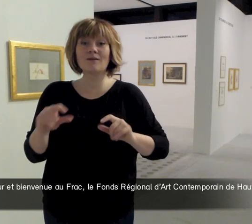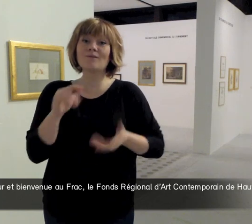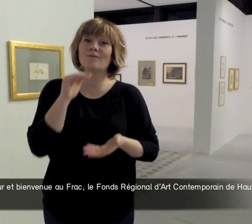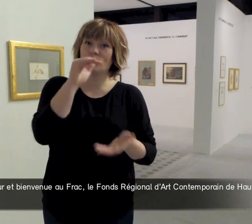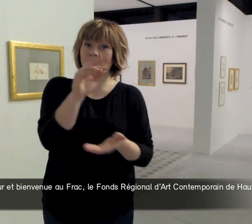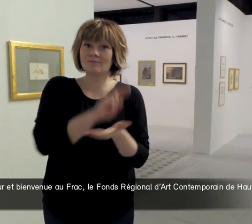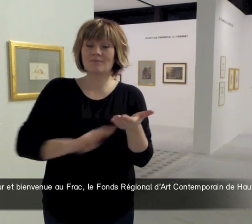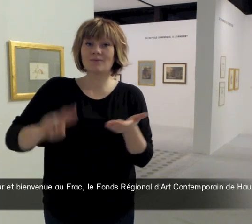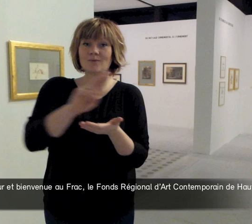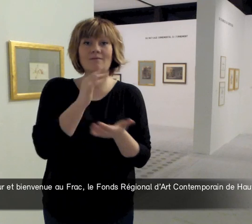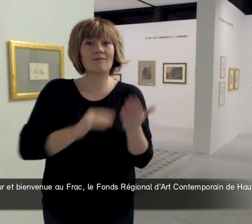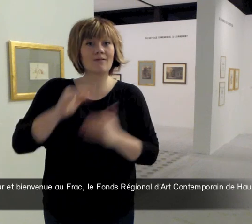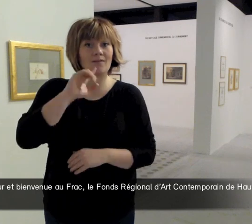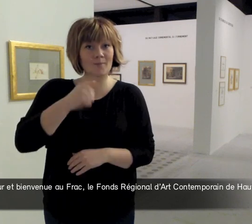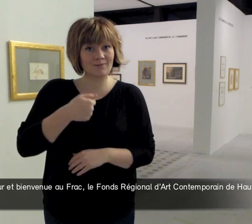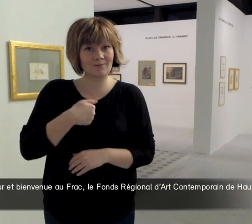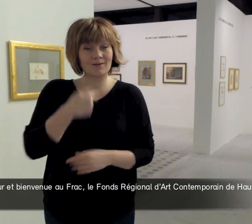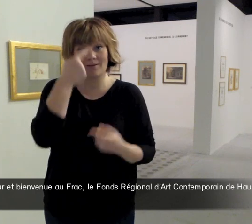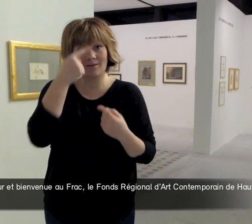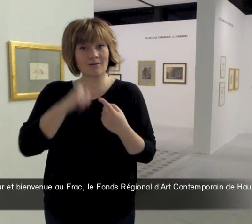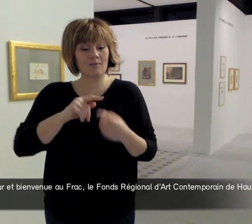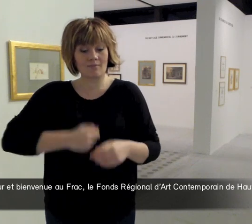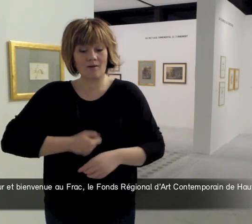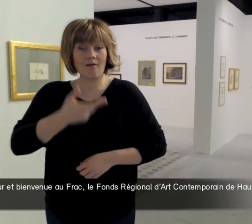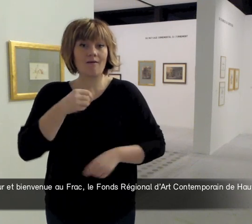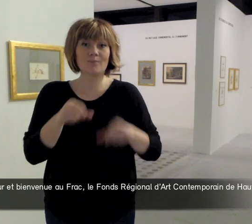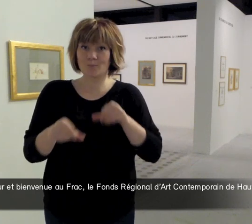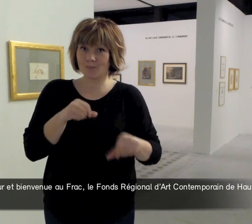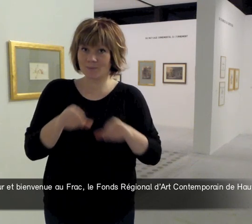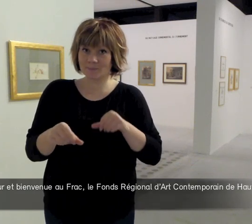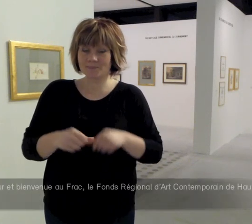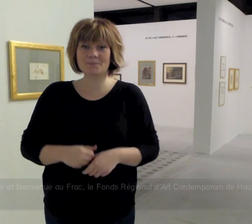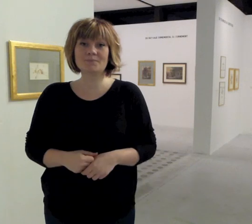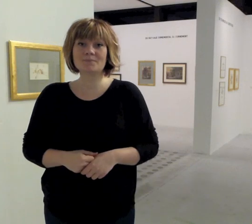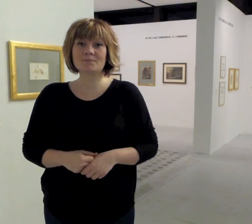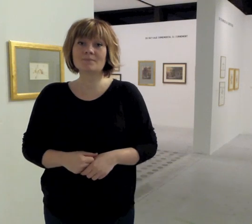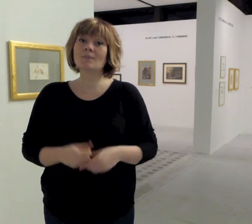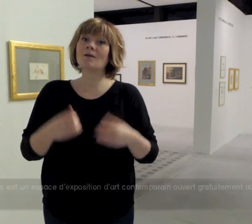Bonjour et bienvenue au FRAC, le Fonds régional d'art contemporain de Haute-Normandie.